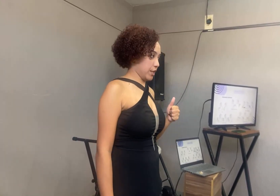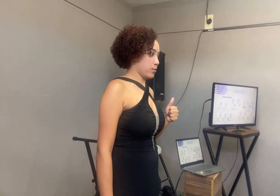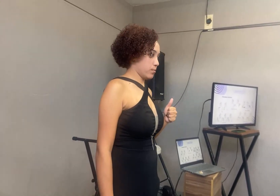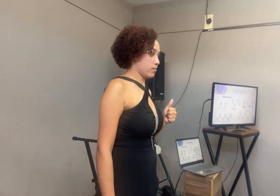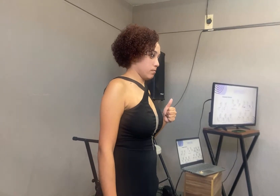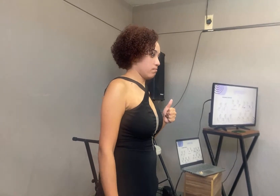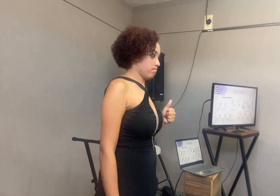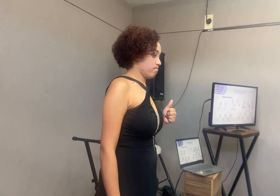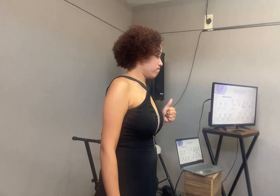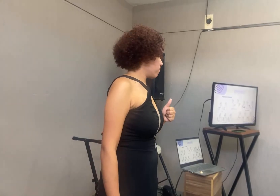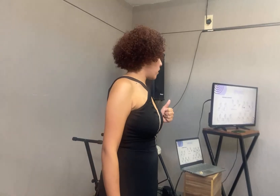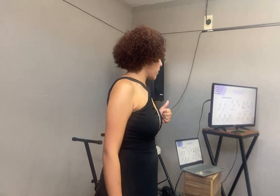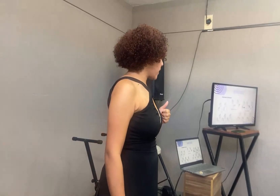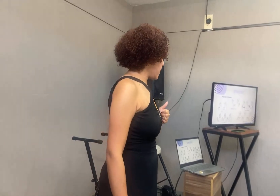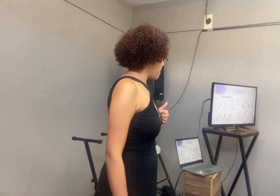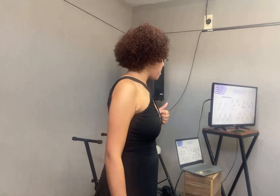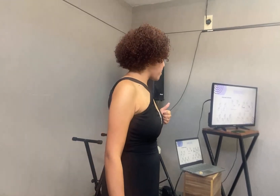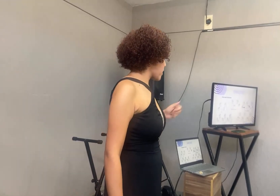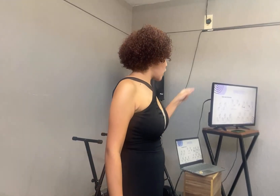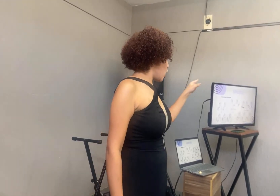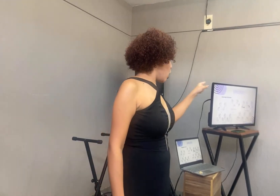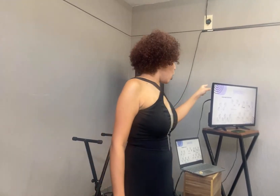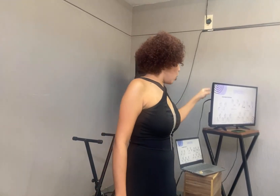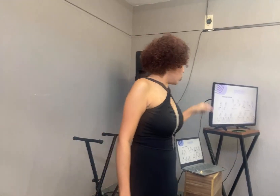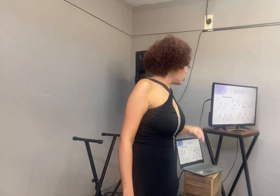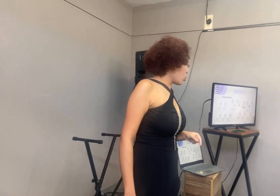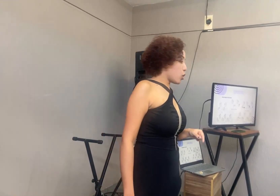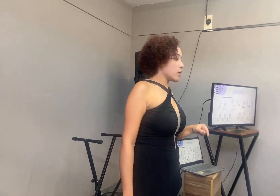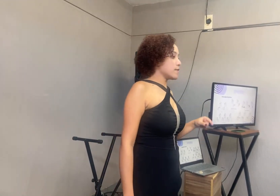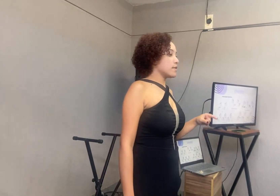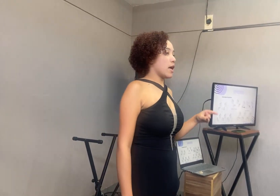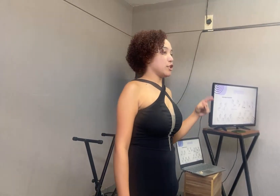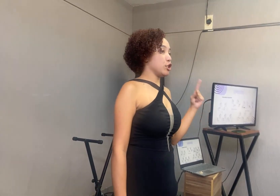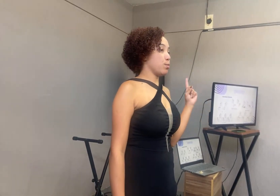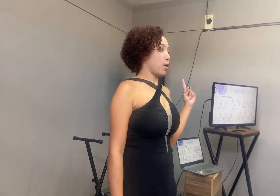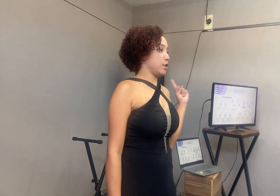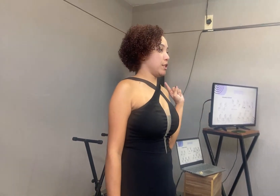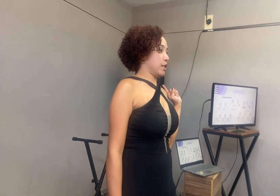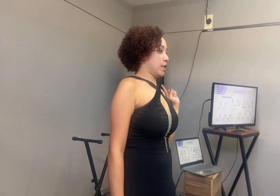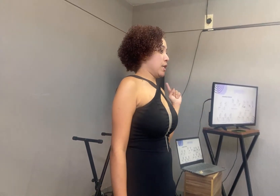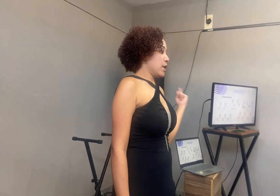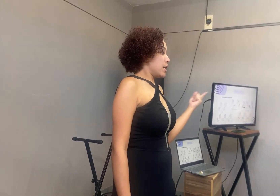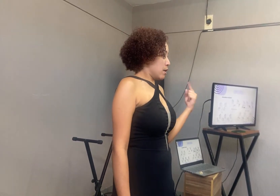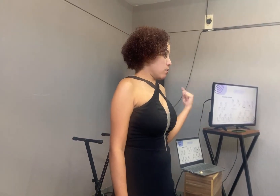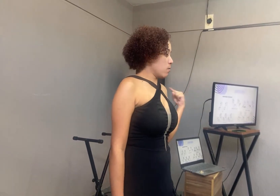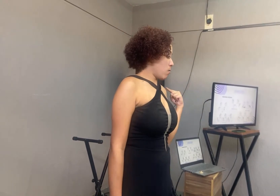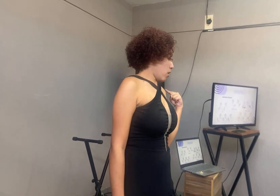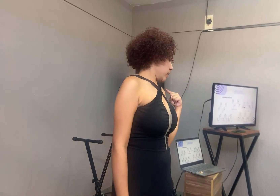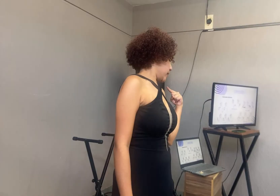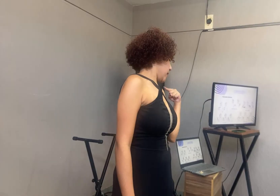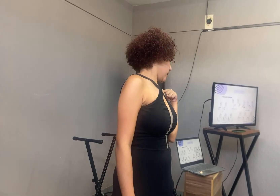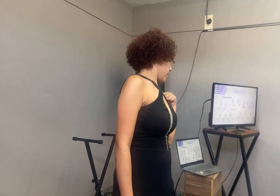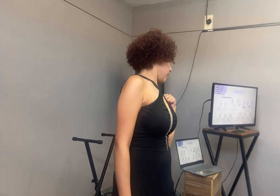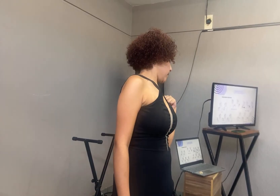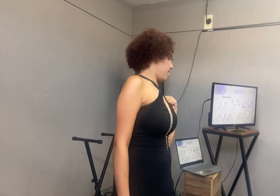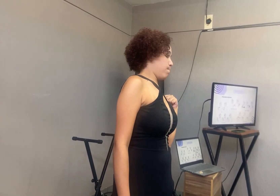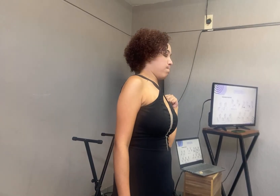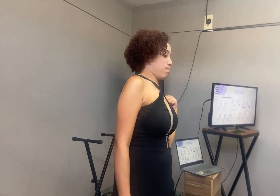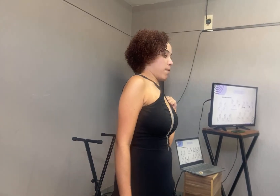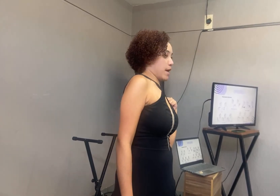gênero. Não, todos, né? O nós, a gente pode, o corte nele, que